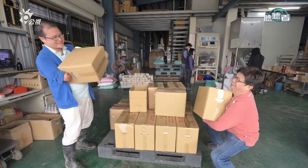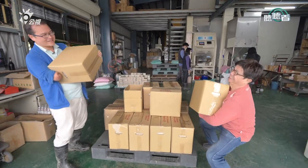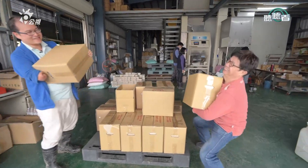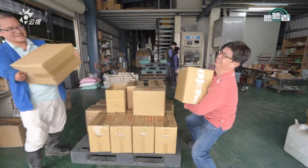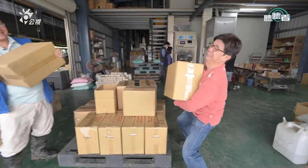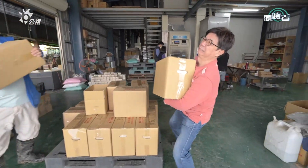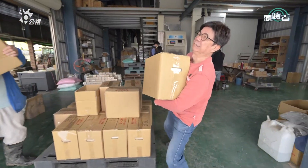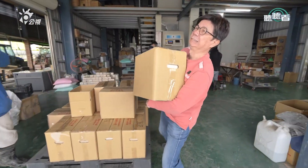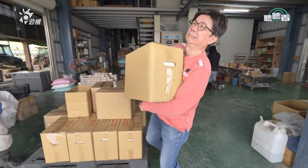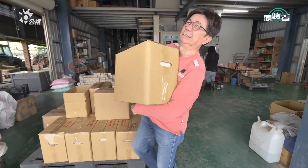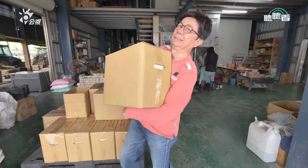哎，